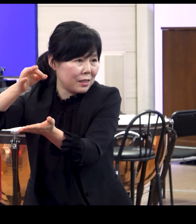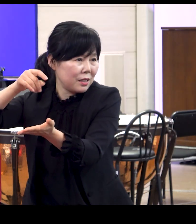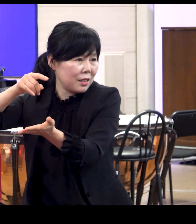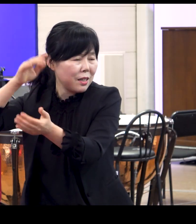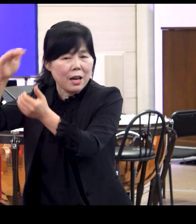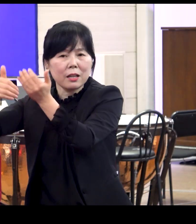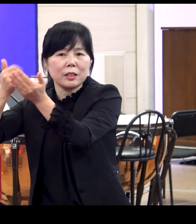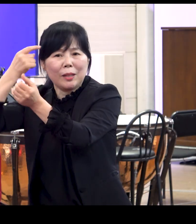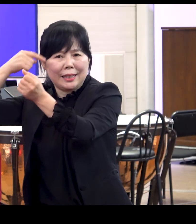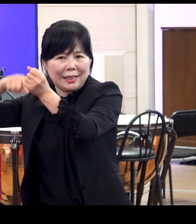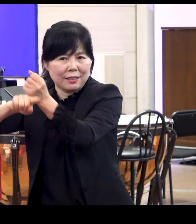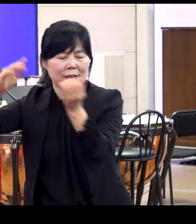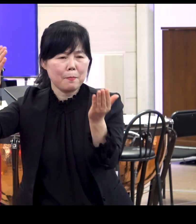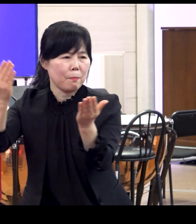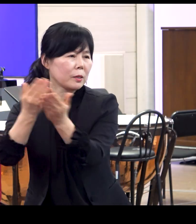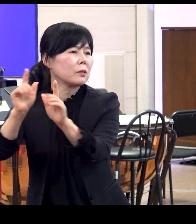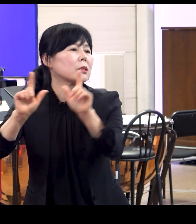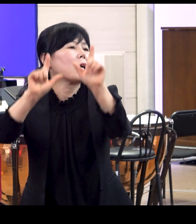뜻이어야 하는 거예요.